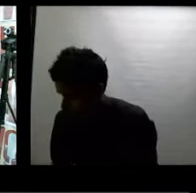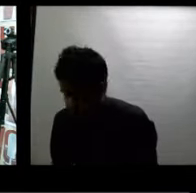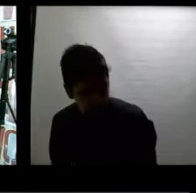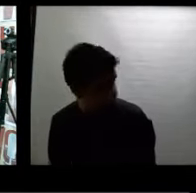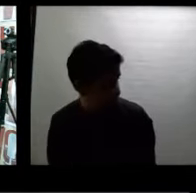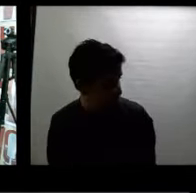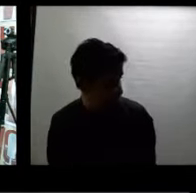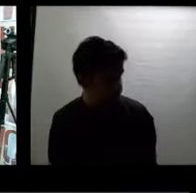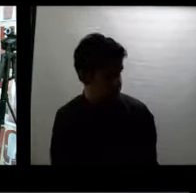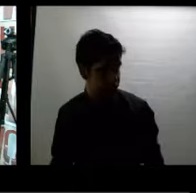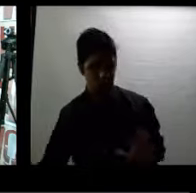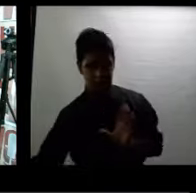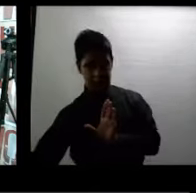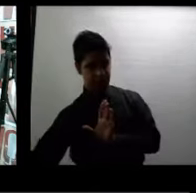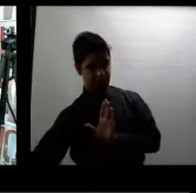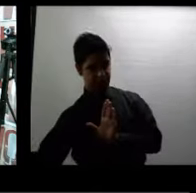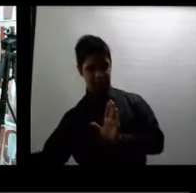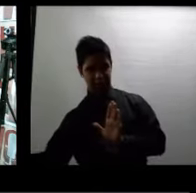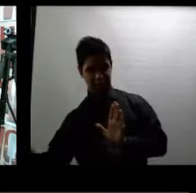WQBSradio.com,